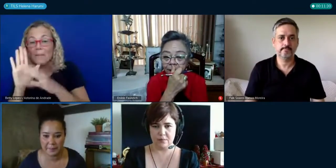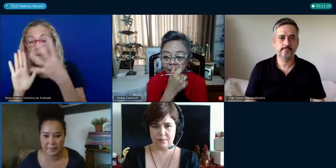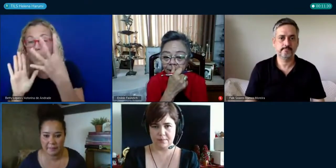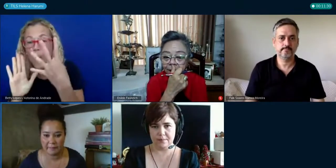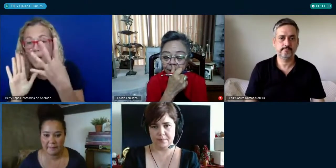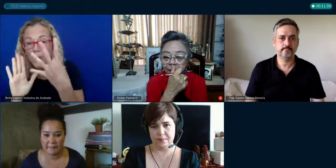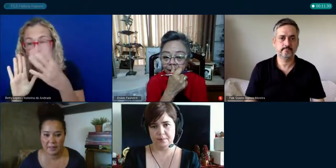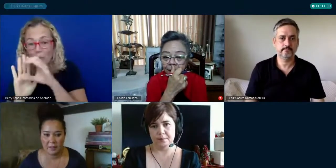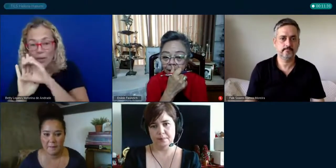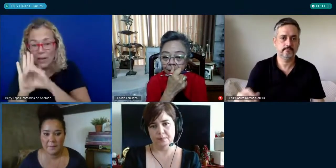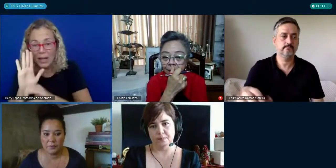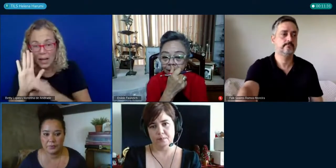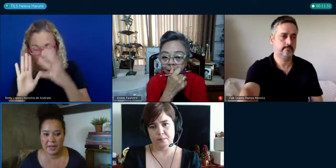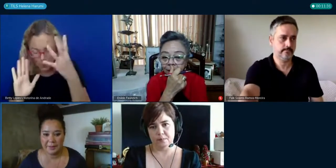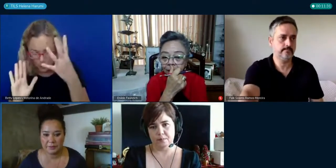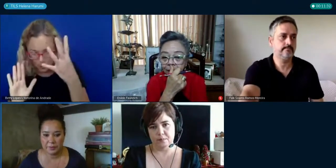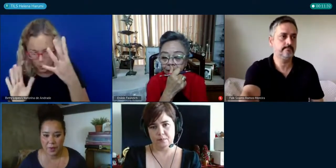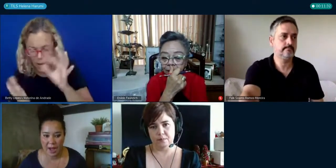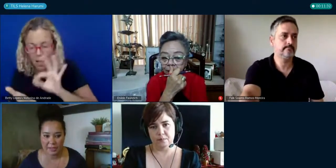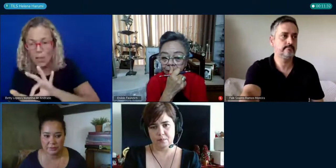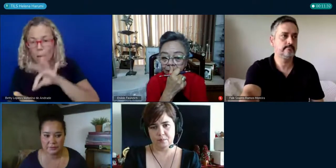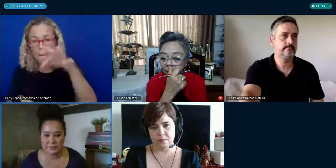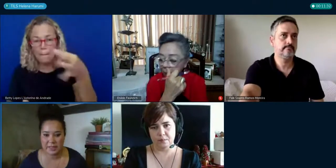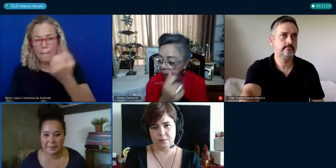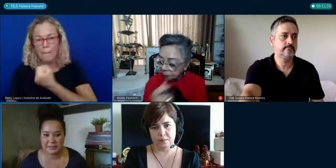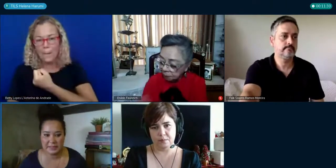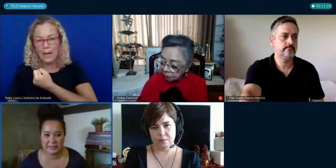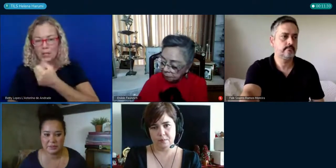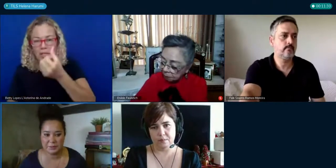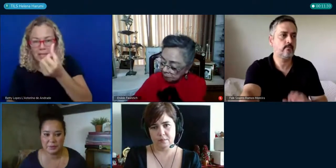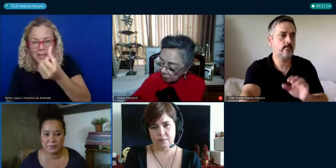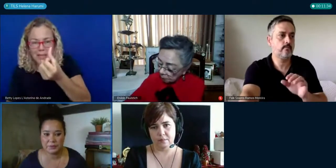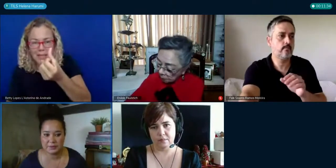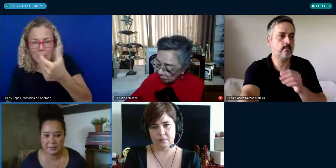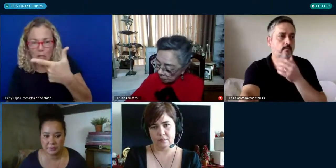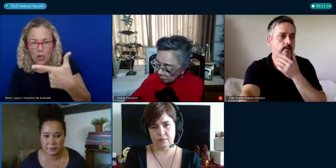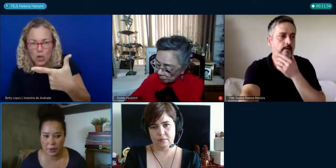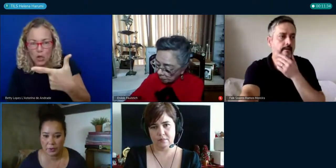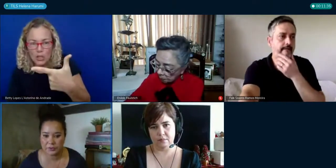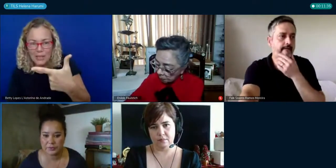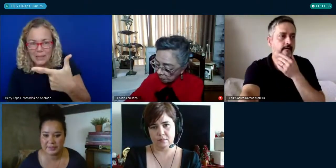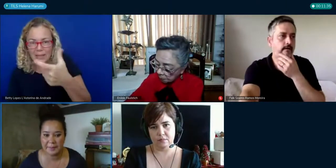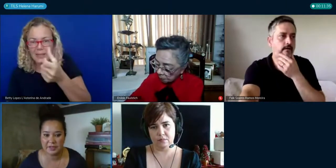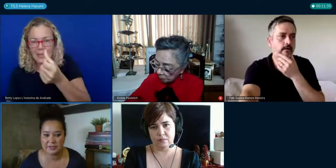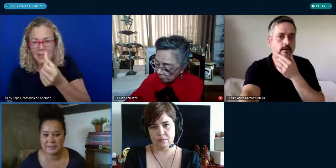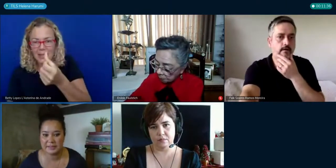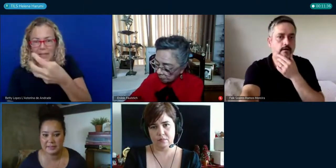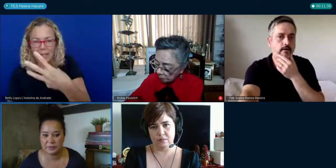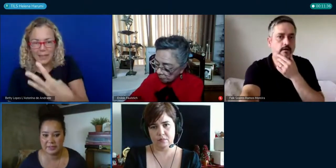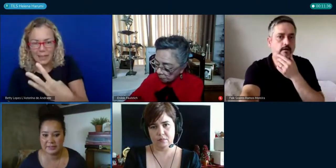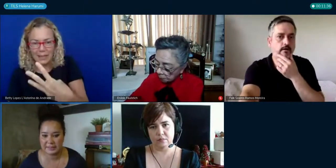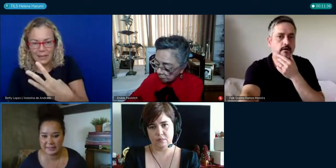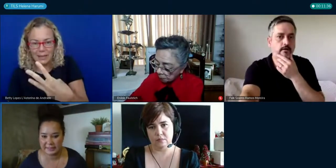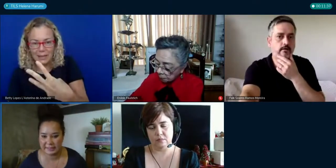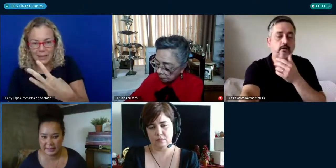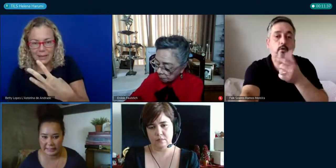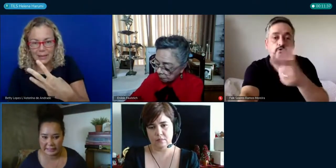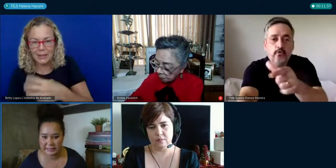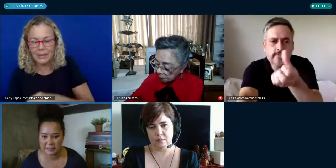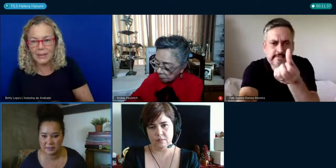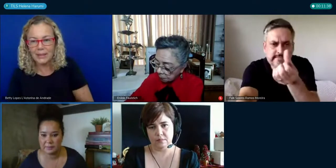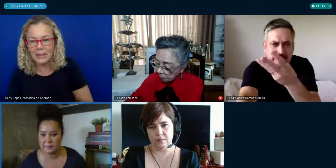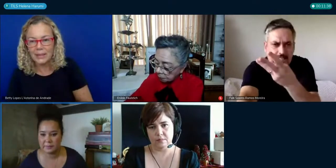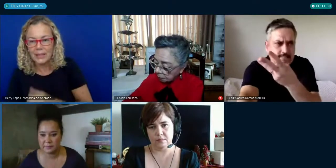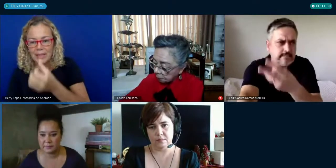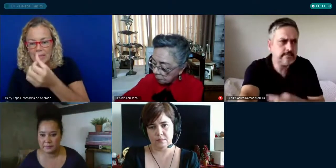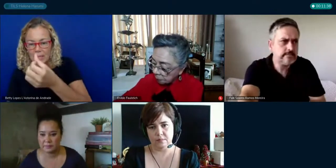adequar. Bom, no capítulo 4, você apresenta os percursos metodológicos na página 62 e